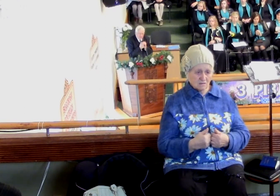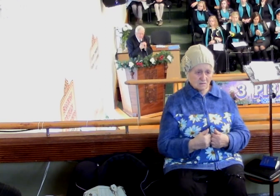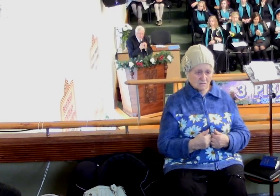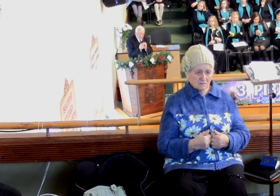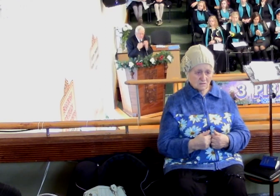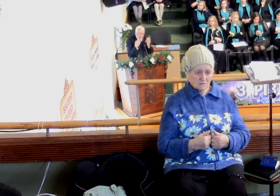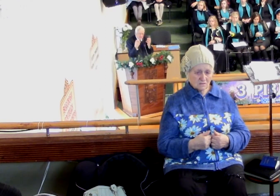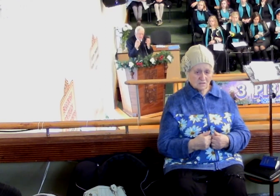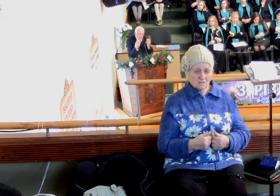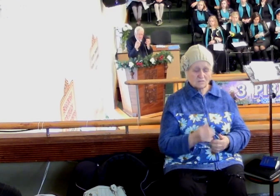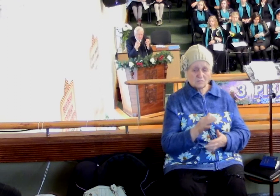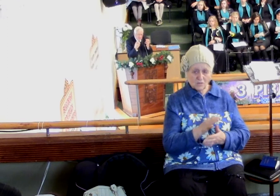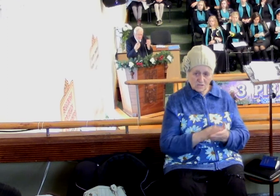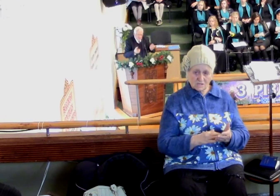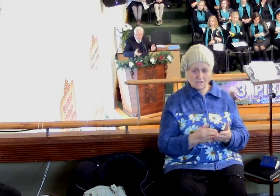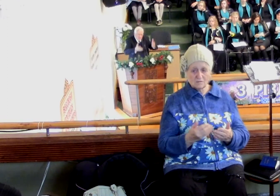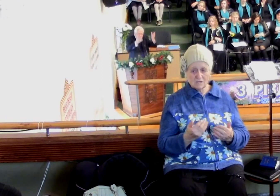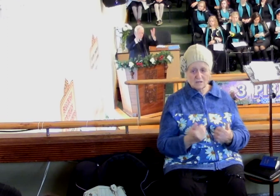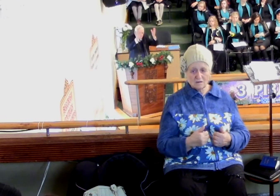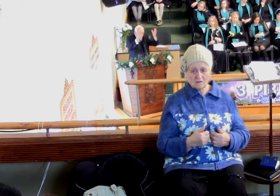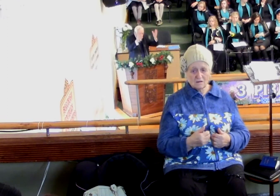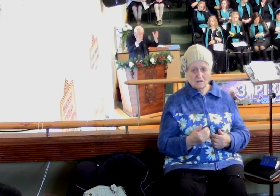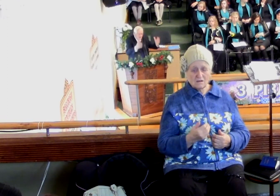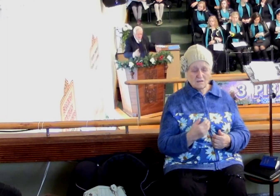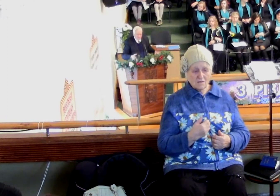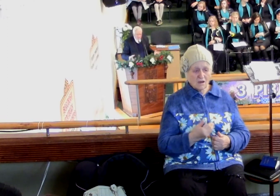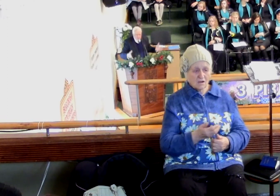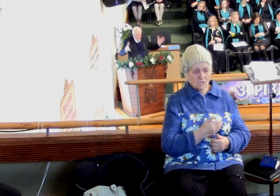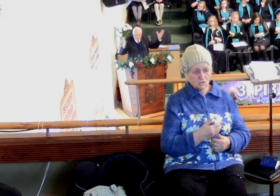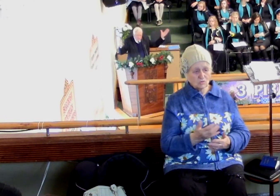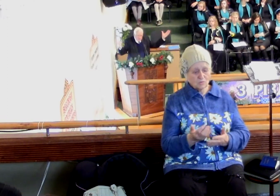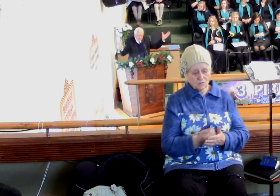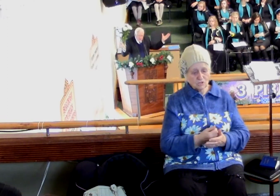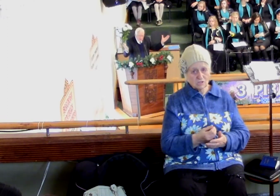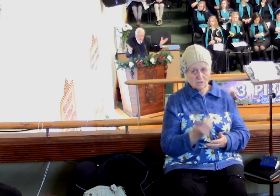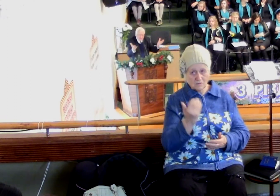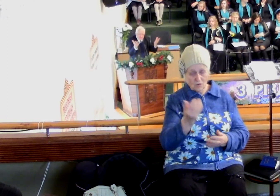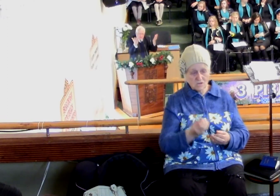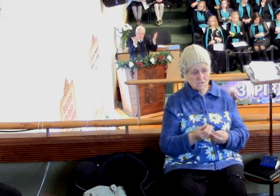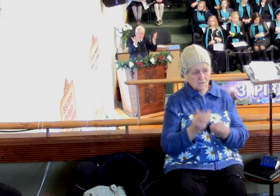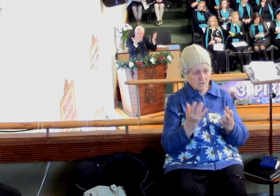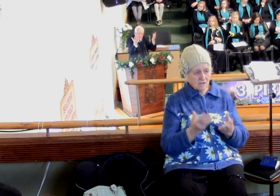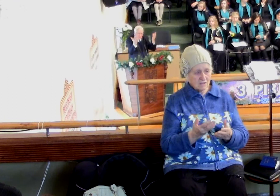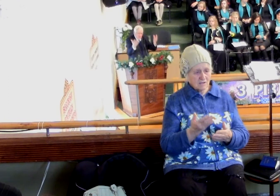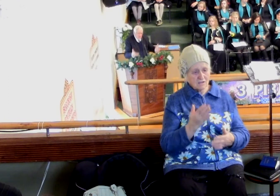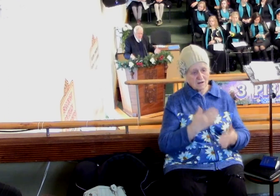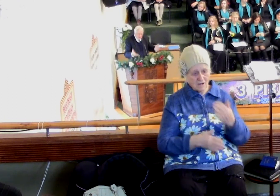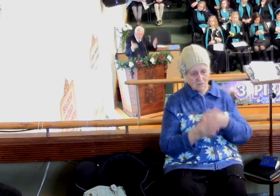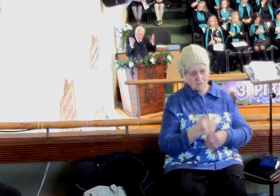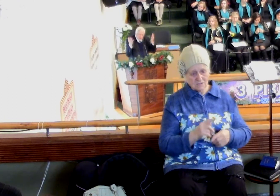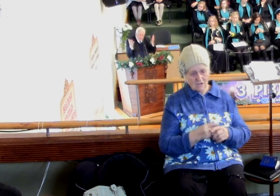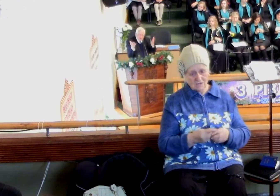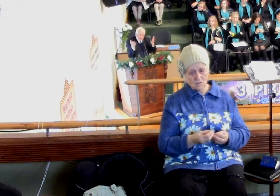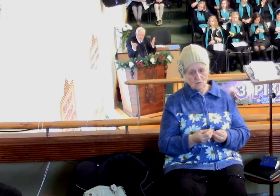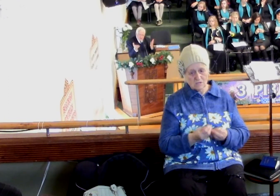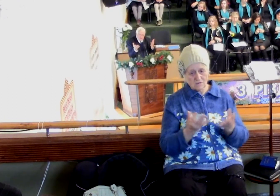меня, прости, я хочу войти в свет. Я хочу сегодня радоваться этому свету. Я